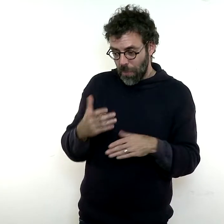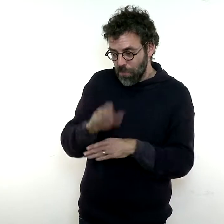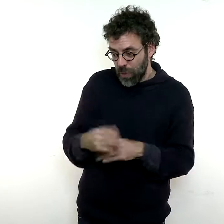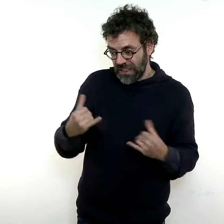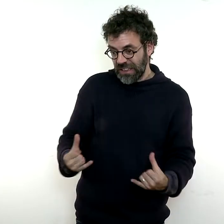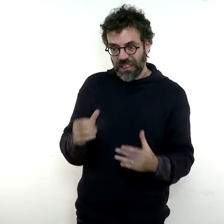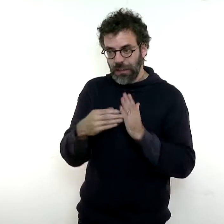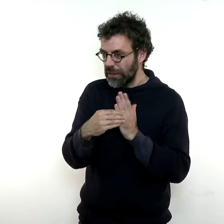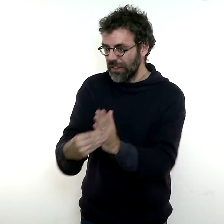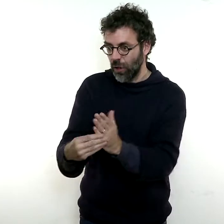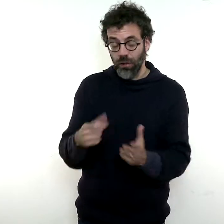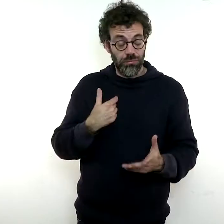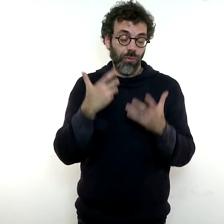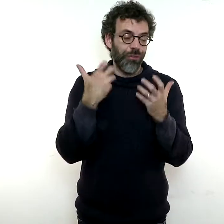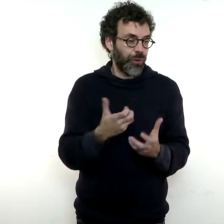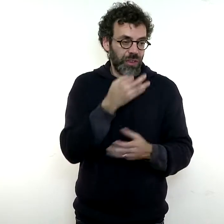soir.